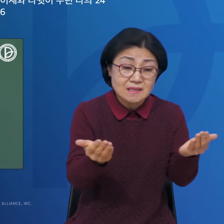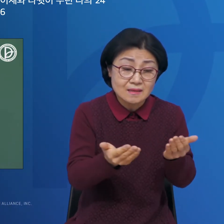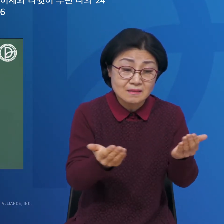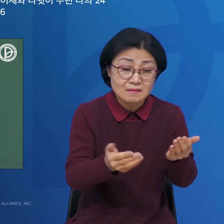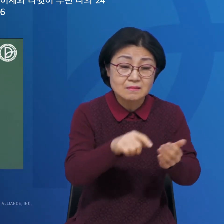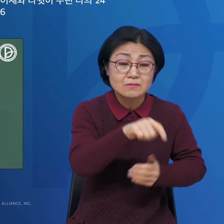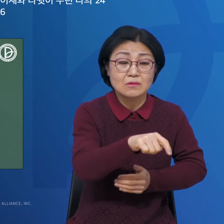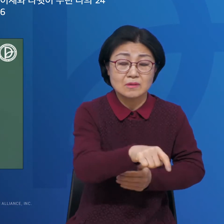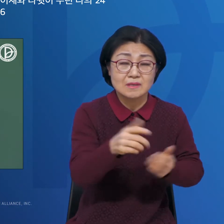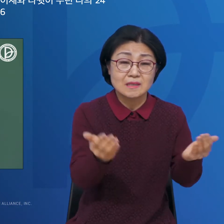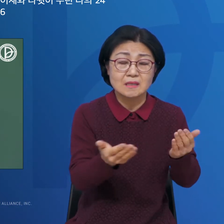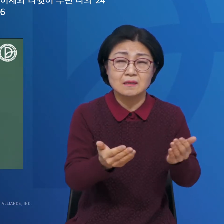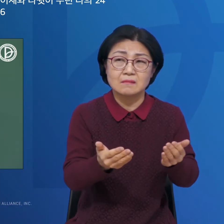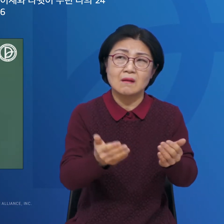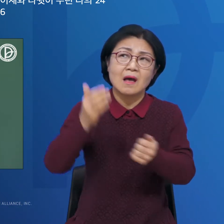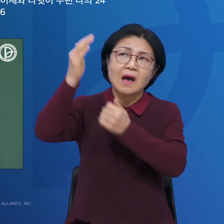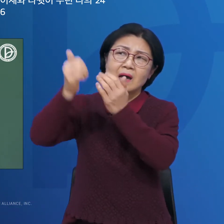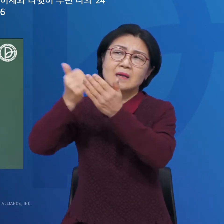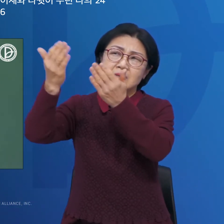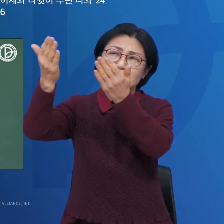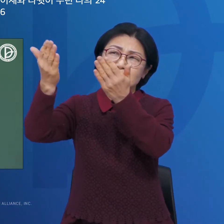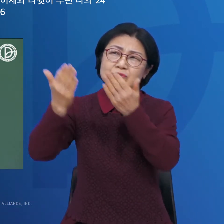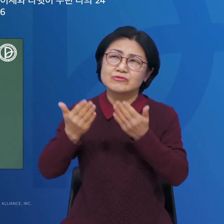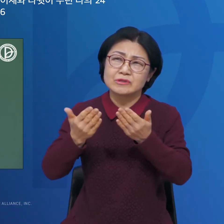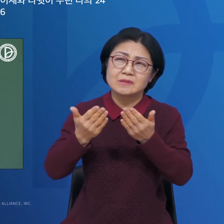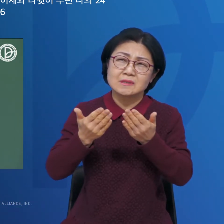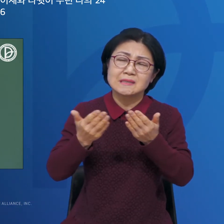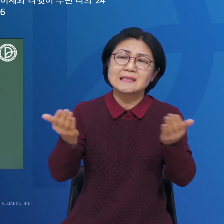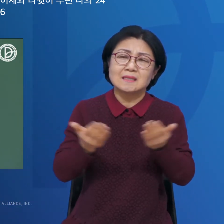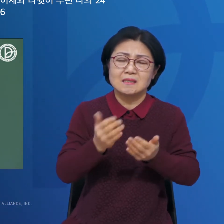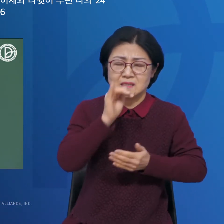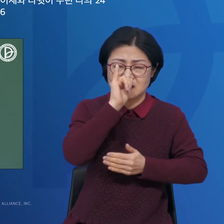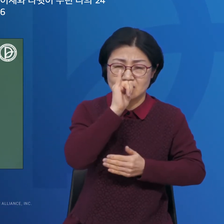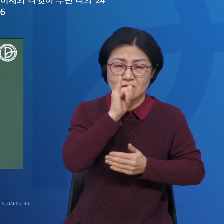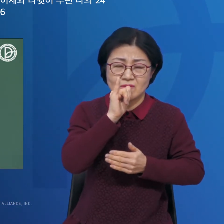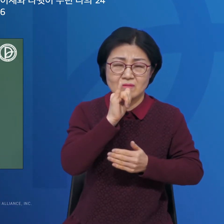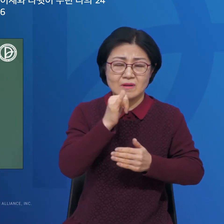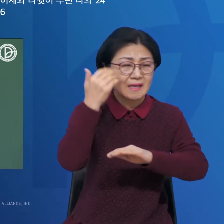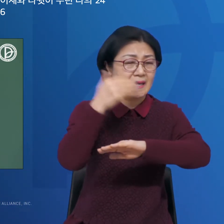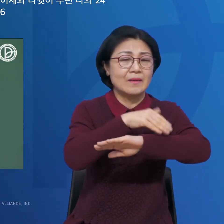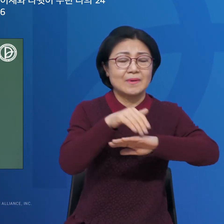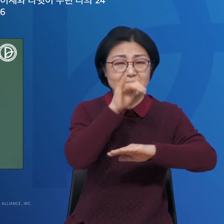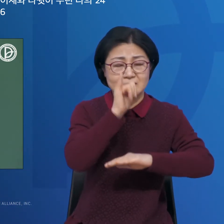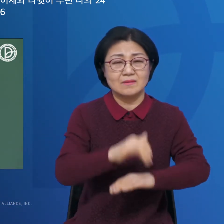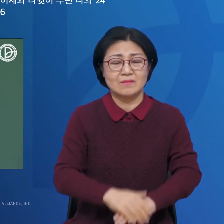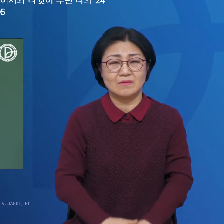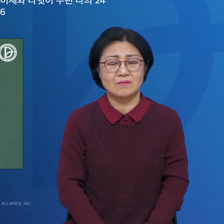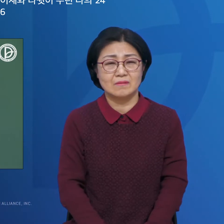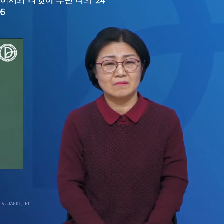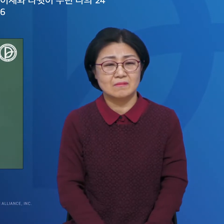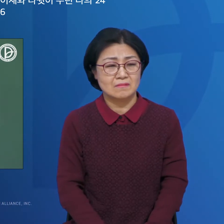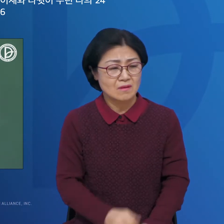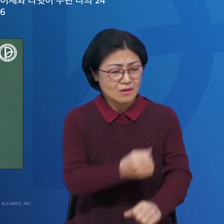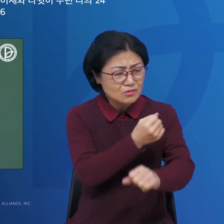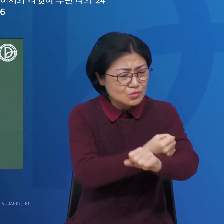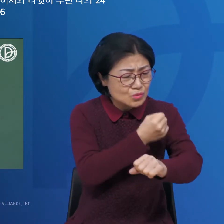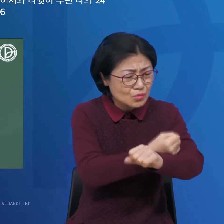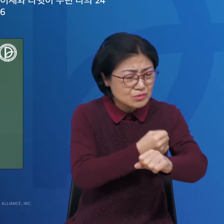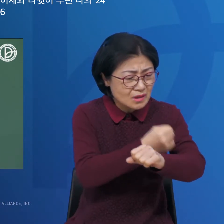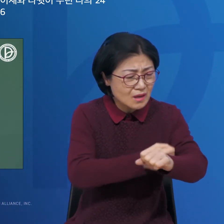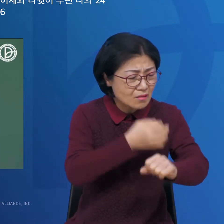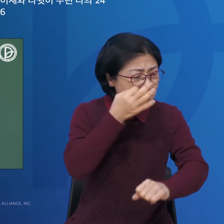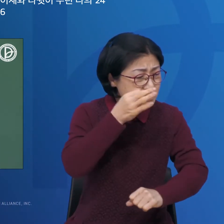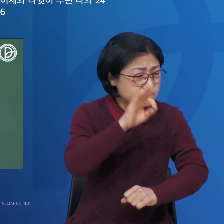reason why God has sent me here out into this ocean is because there's something that God desires for me to do. 아니, 일하는 노동자가 말이에요. But he was just a labor